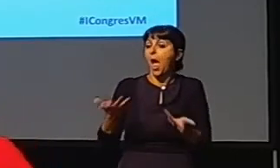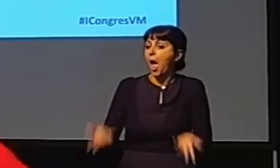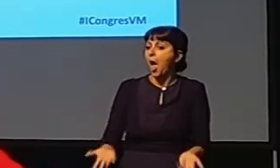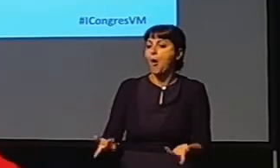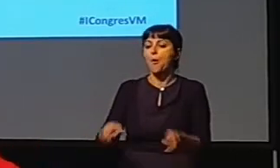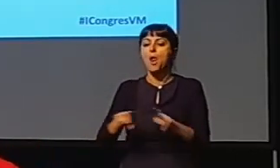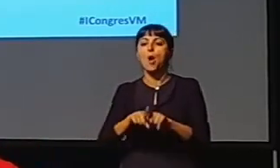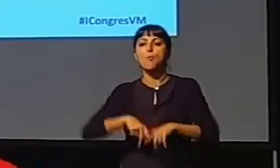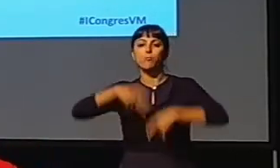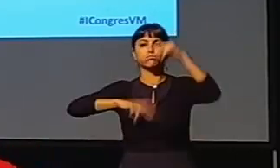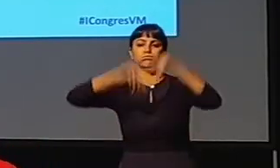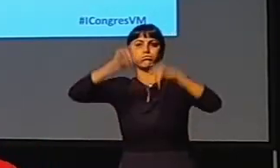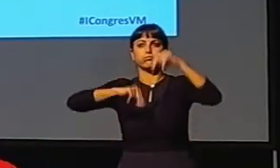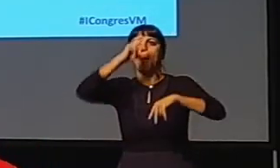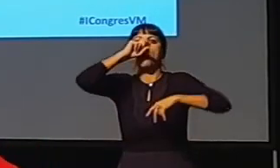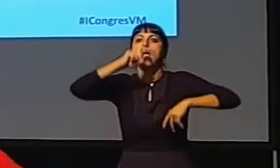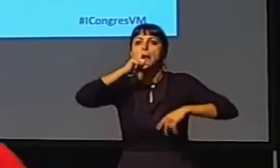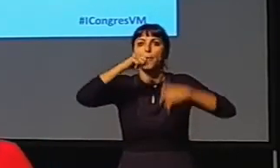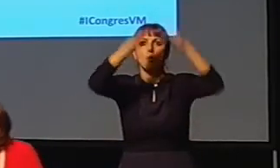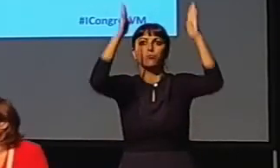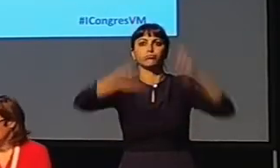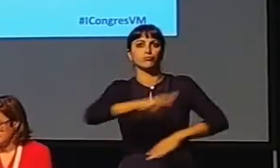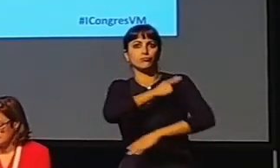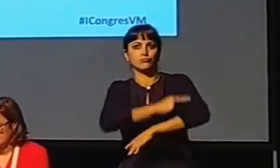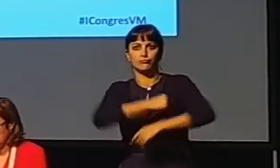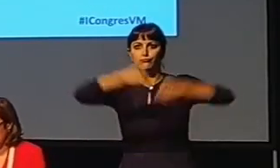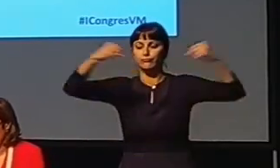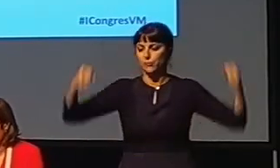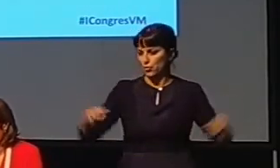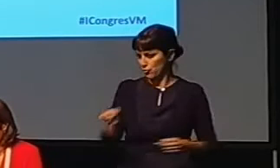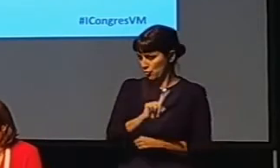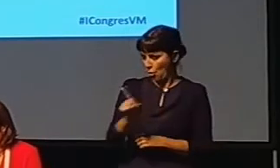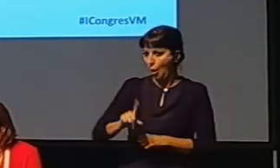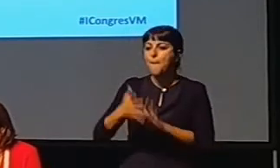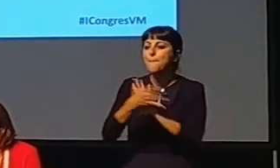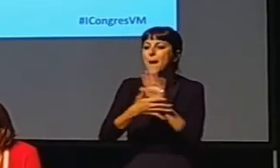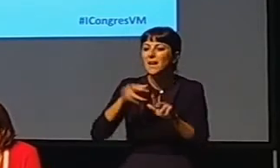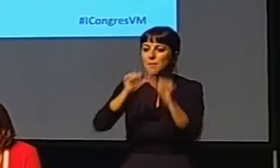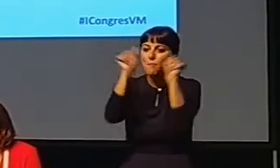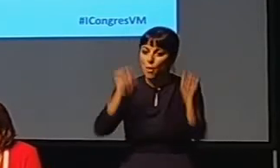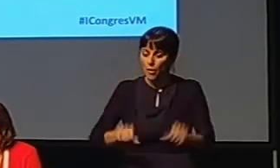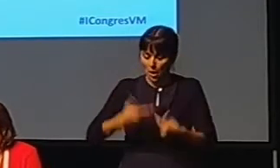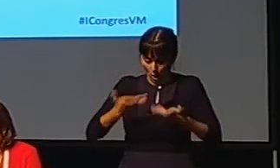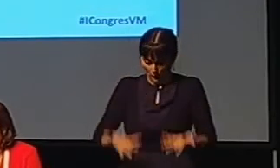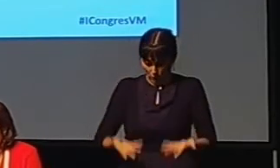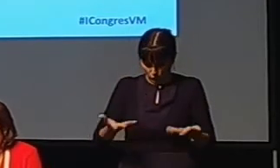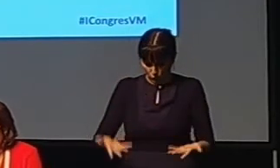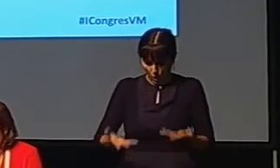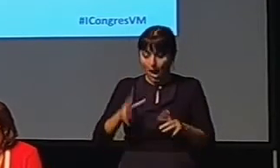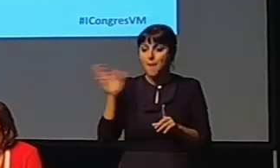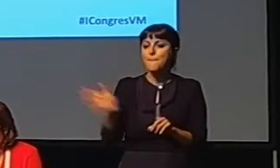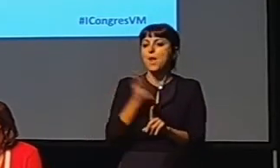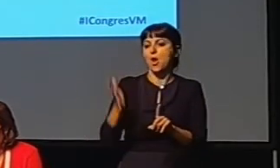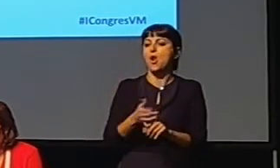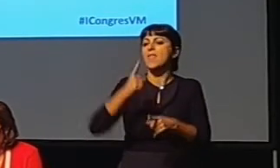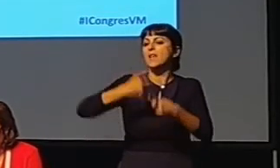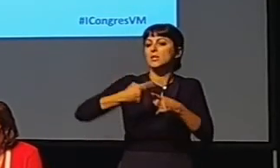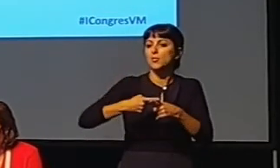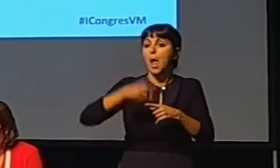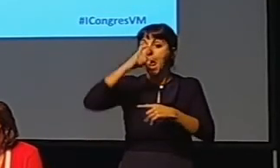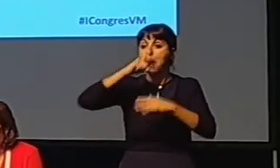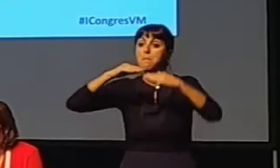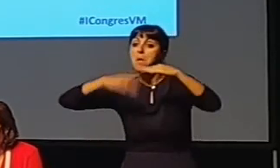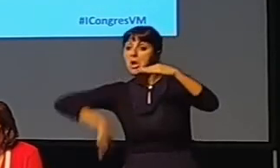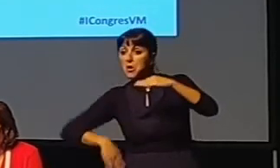el Vall d'Hebron, no? No, estem parlant d'una altra cosa, estem parlant que en el model actual de les violències sexuals, a les menors les hem deixat darrere,